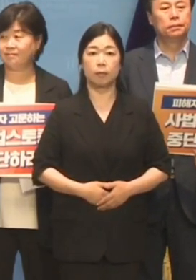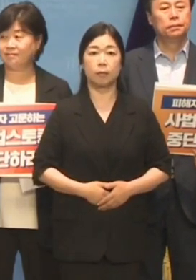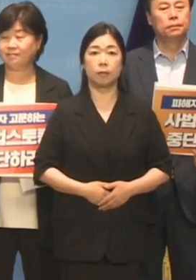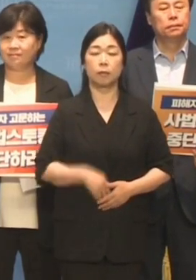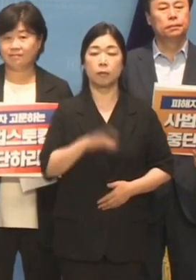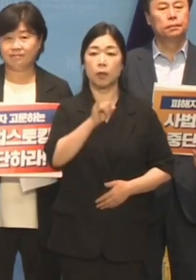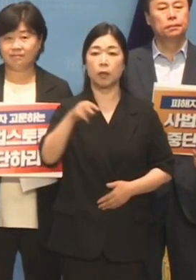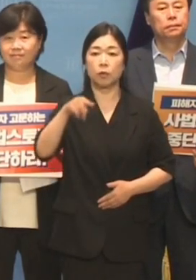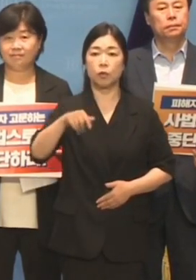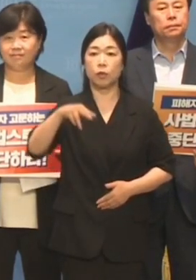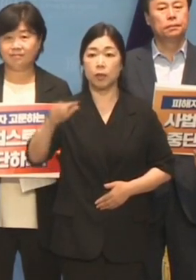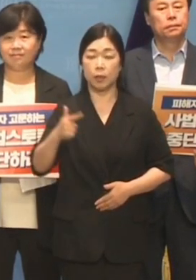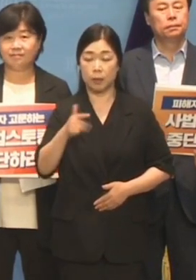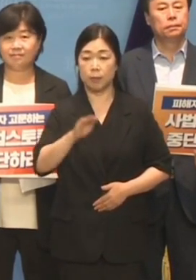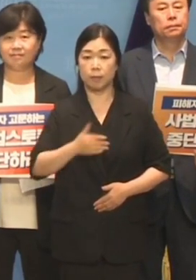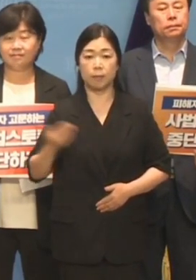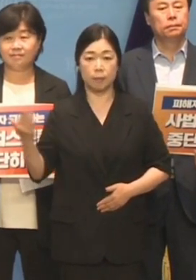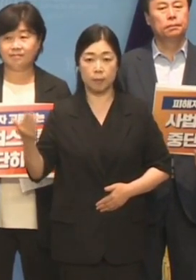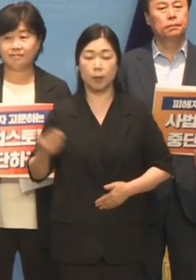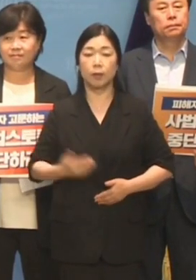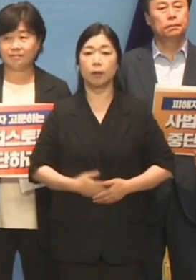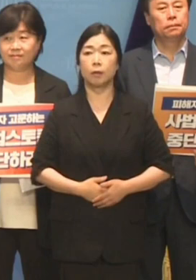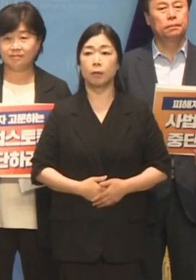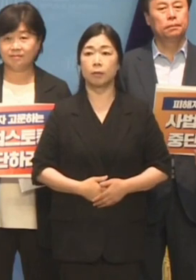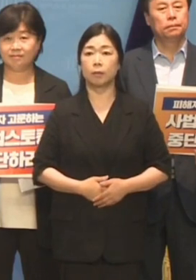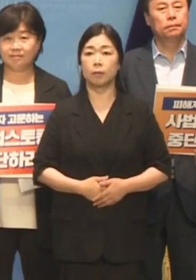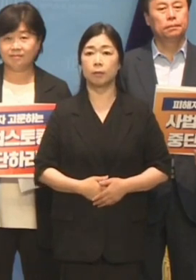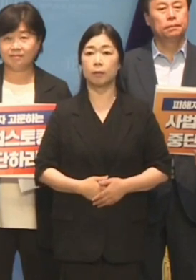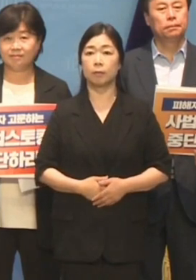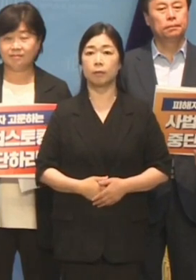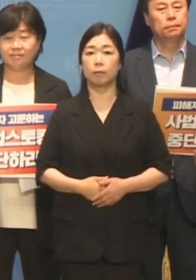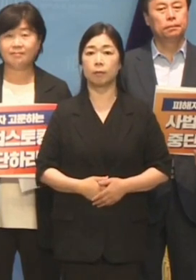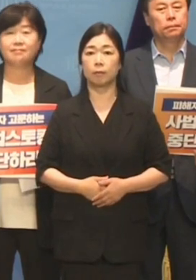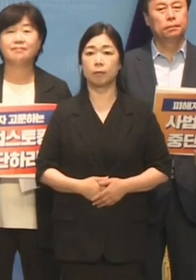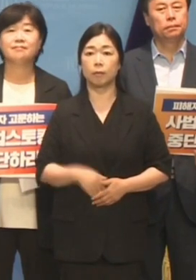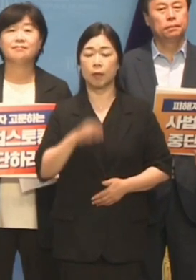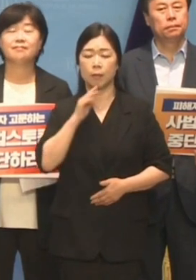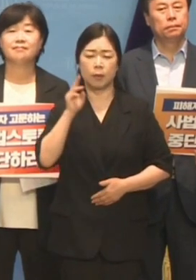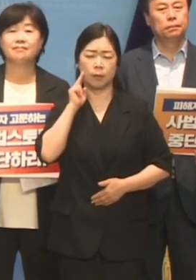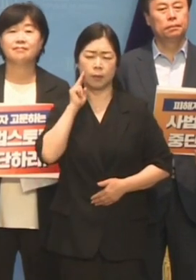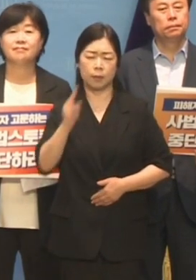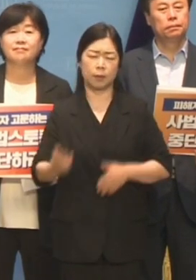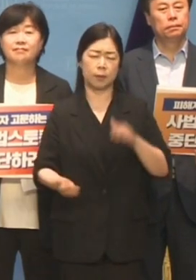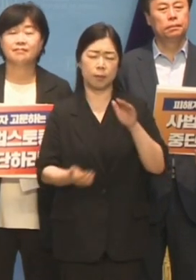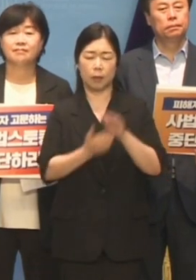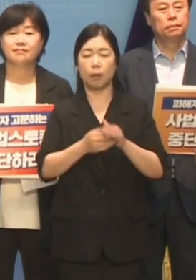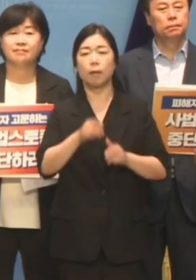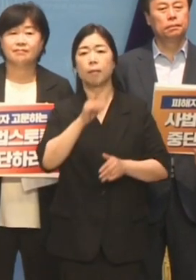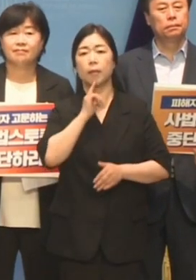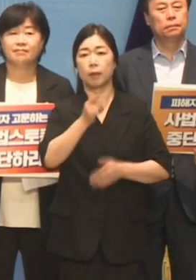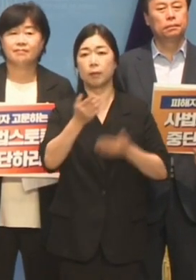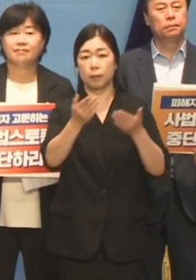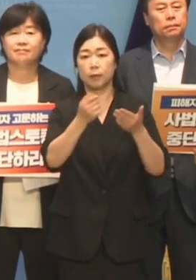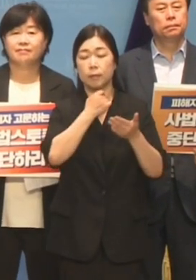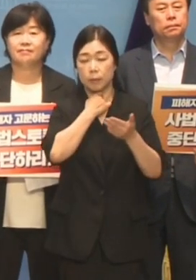참석하셨고 이수진 의원님 오셨습니다. 정말 참담하다는